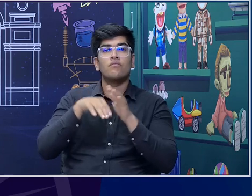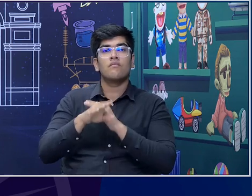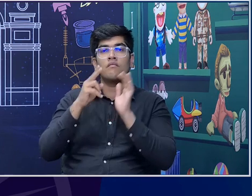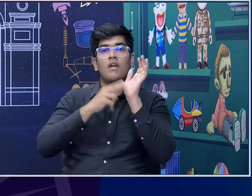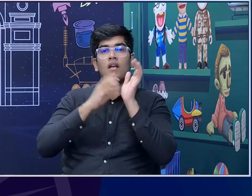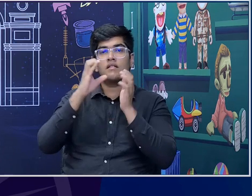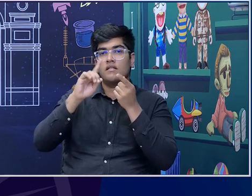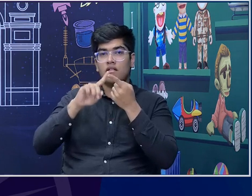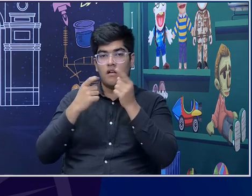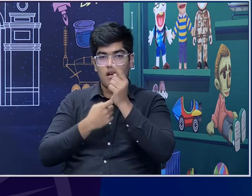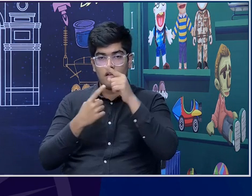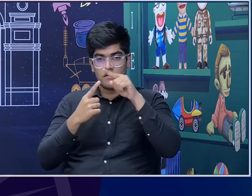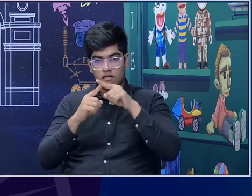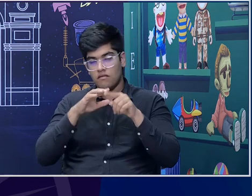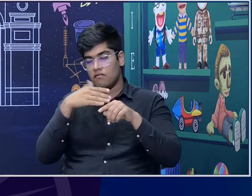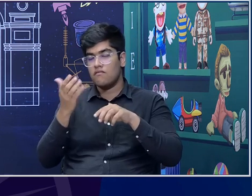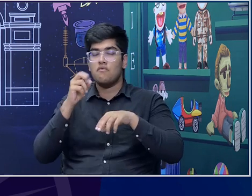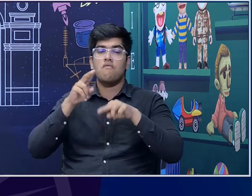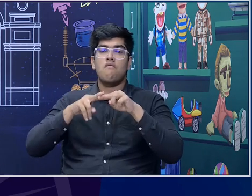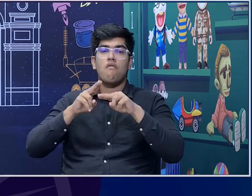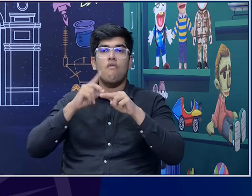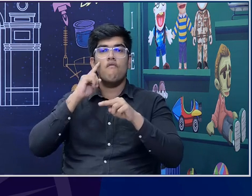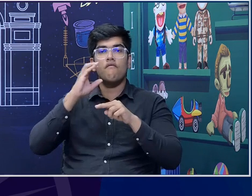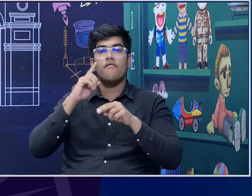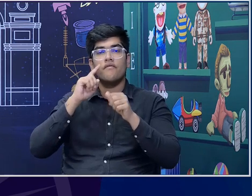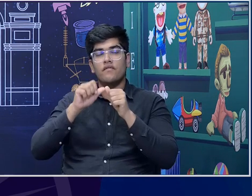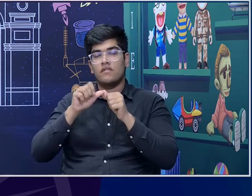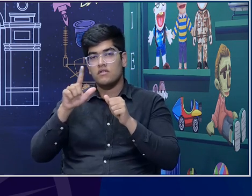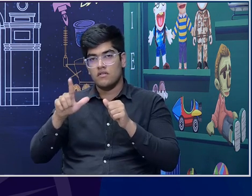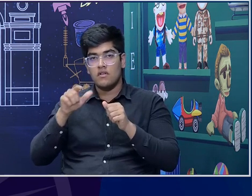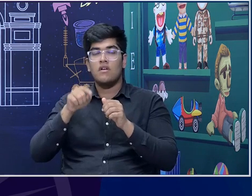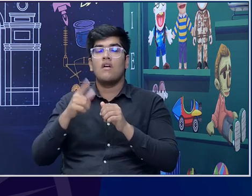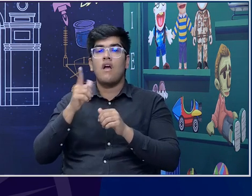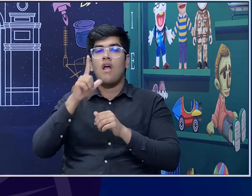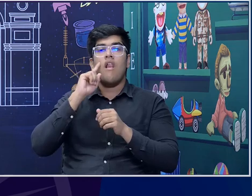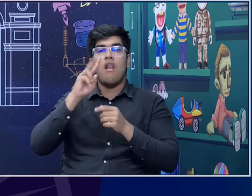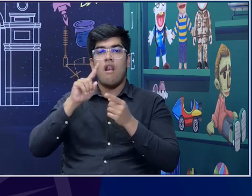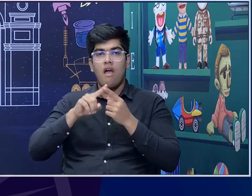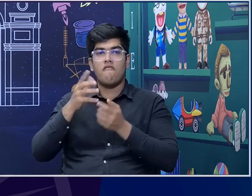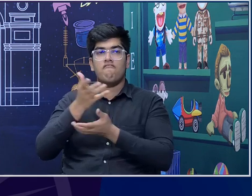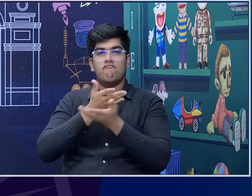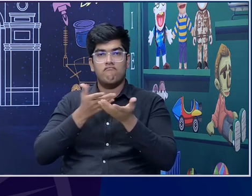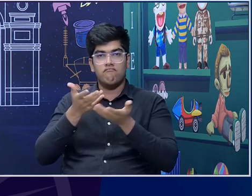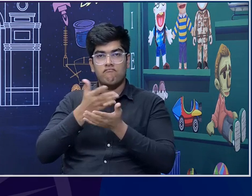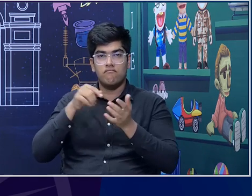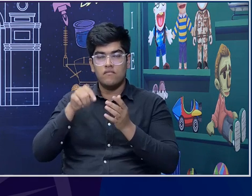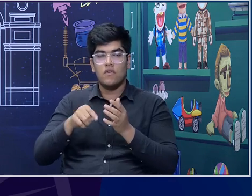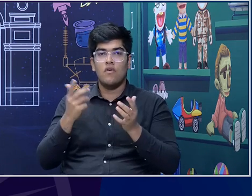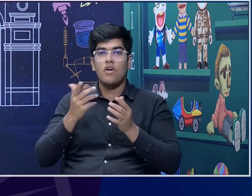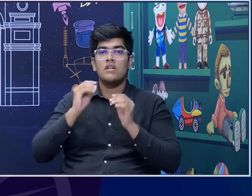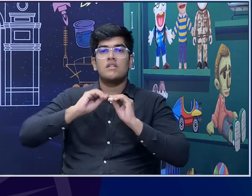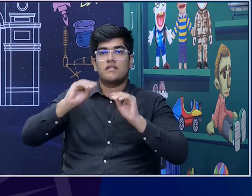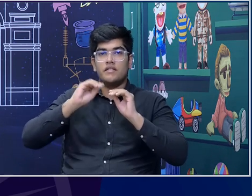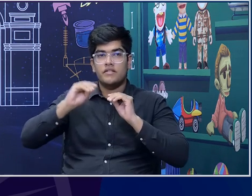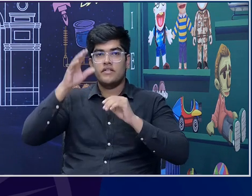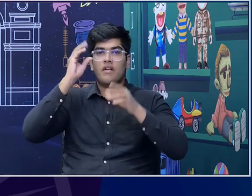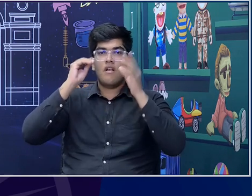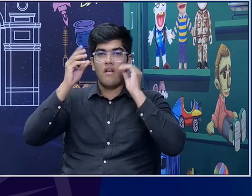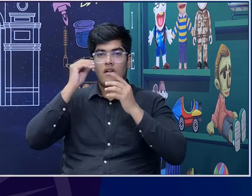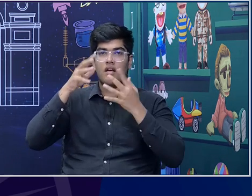ओफिशल पर भी आप लाइव देख पा रहे हैं हमारा लाइव इंट्रेक्टिव सत्र है Teaching, Learning, Intervention for Inclusive